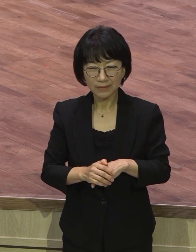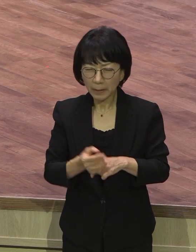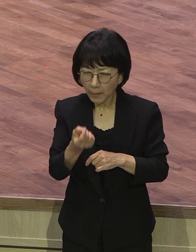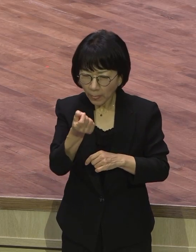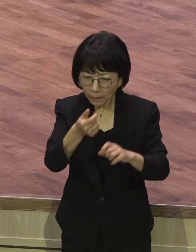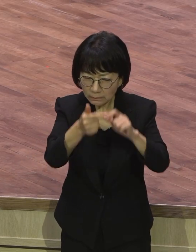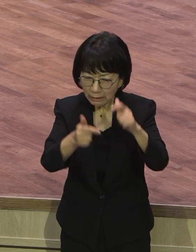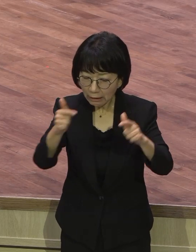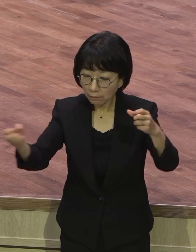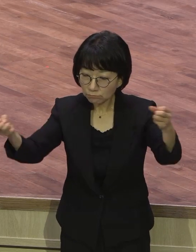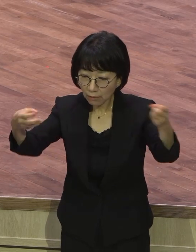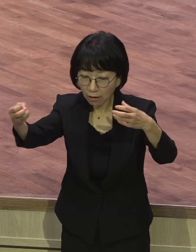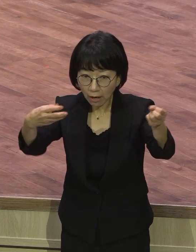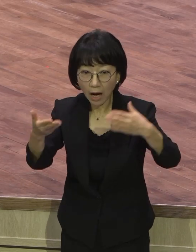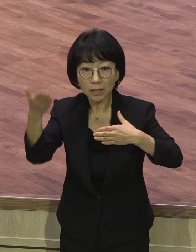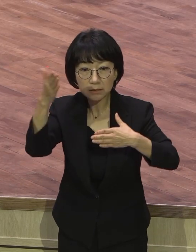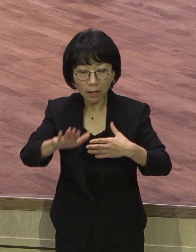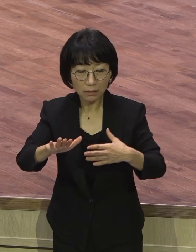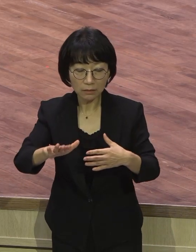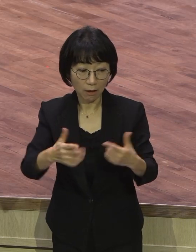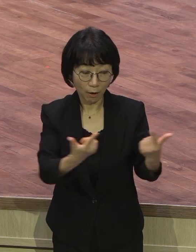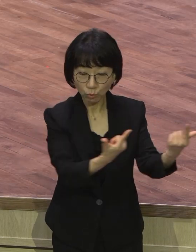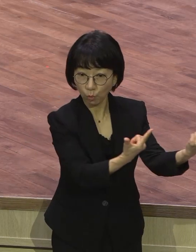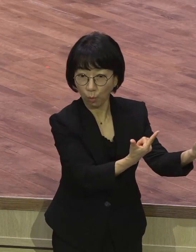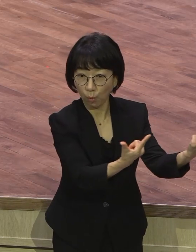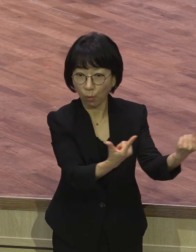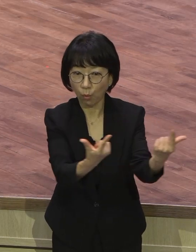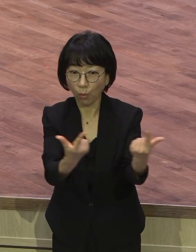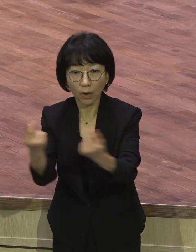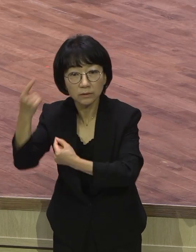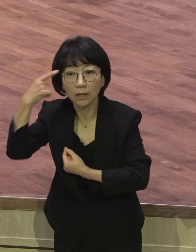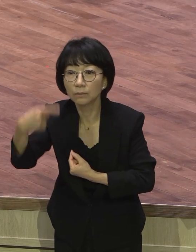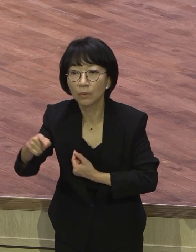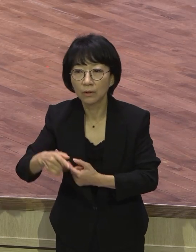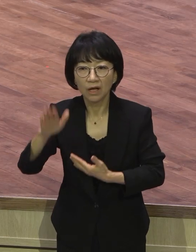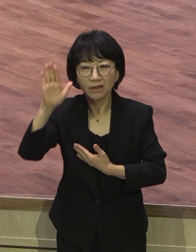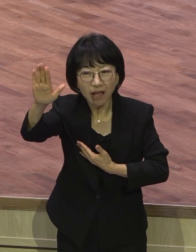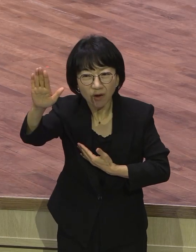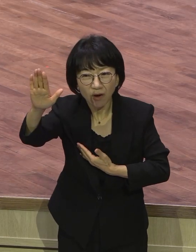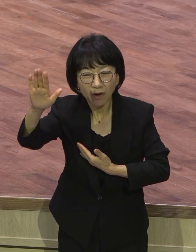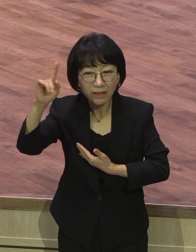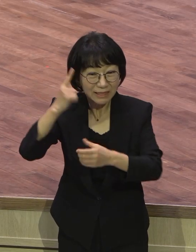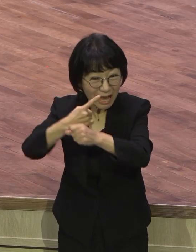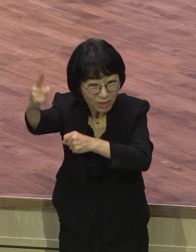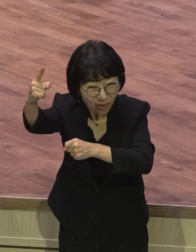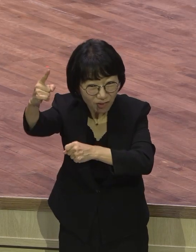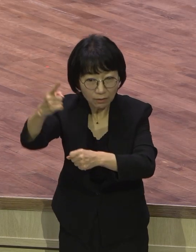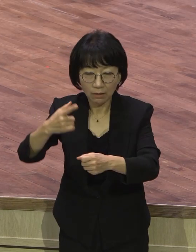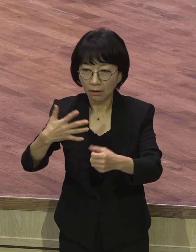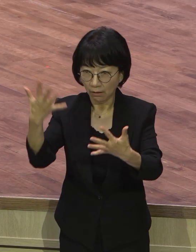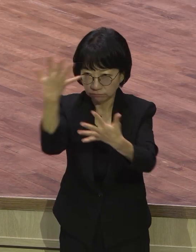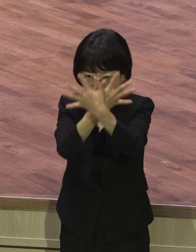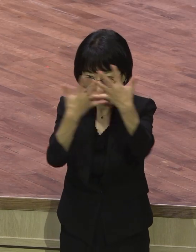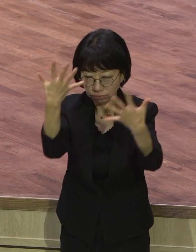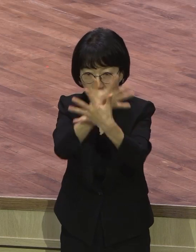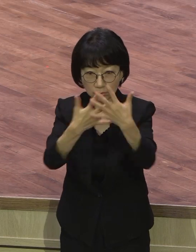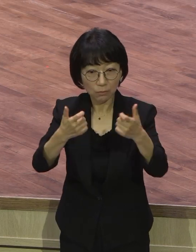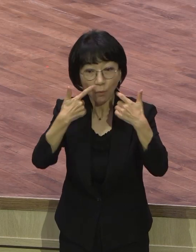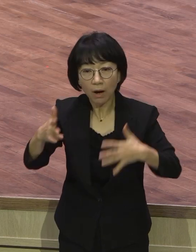불확실성의 투성이다 라는 것에는 동의하고 있습니다. 같이 다 의견을 취합니다.